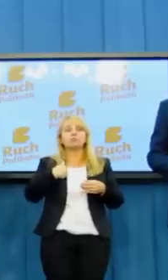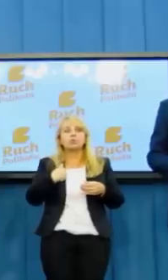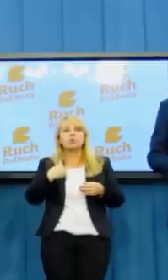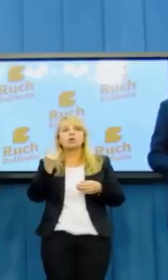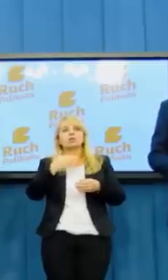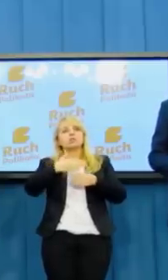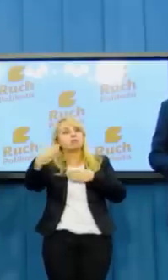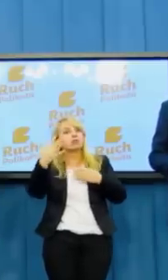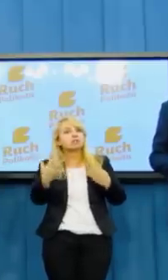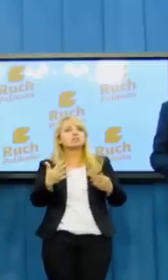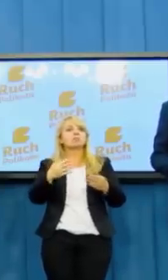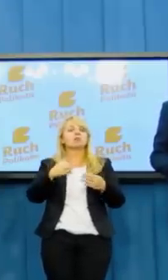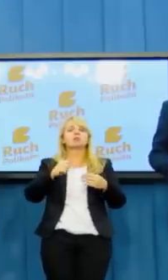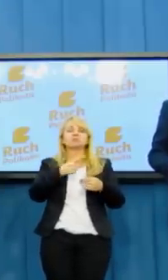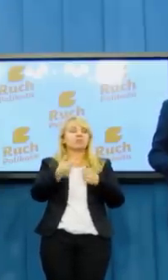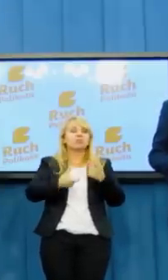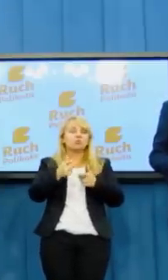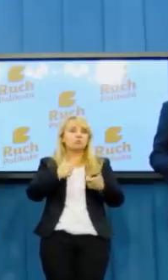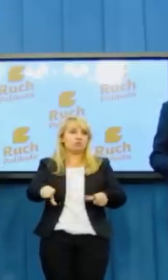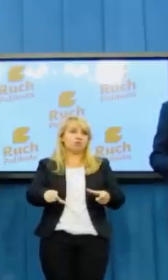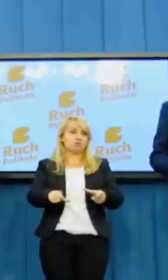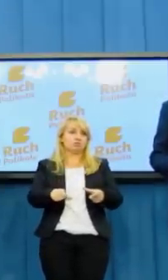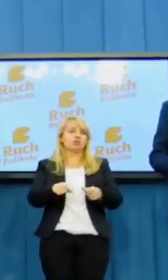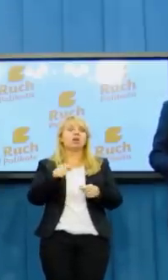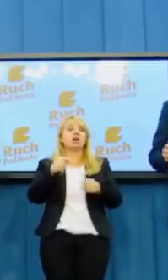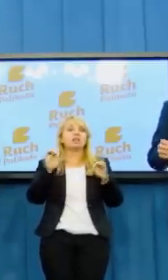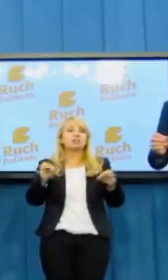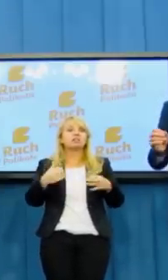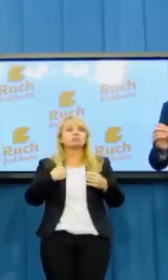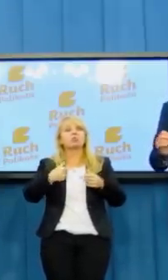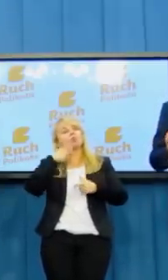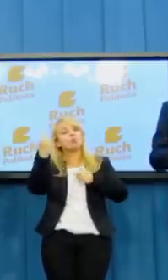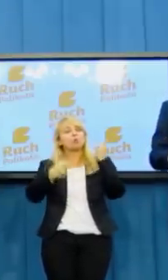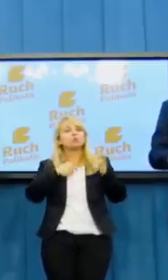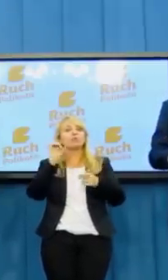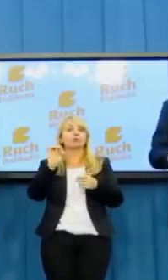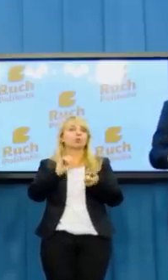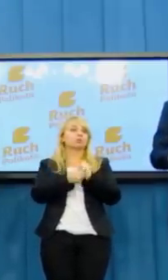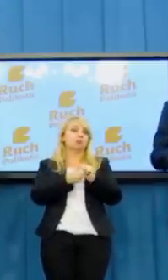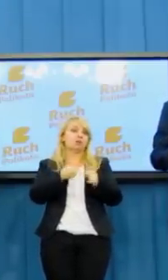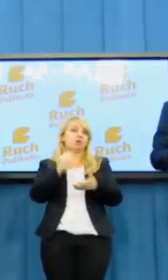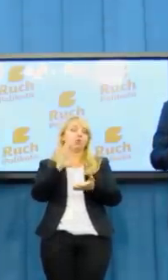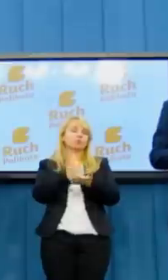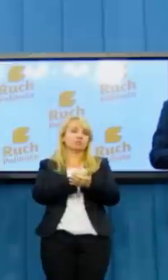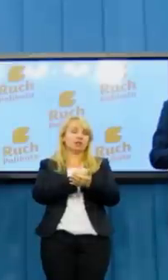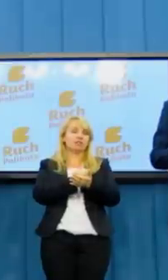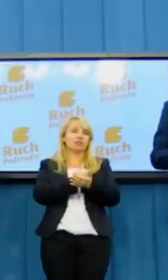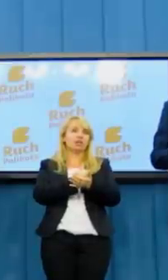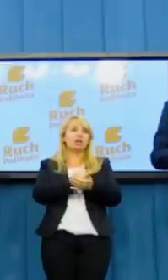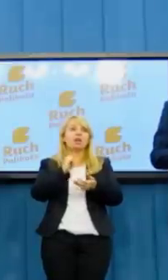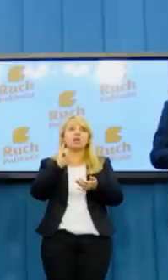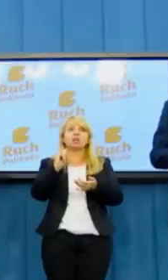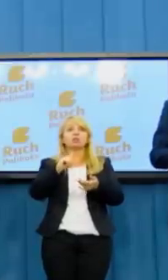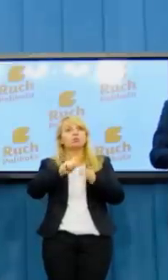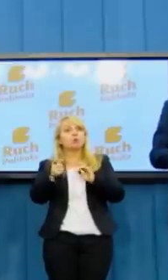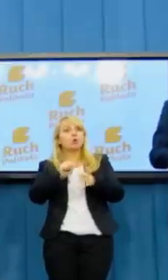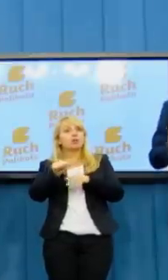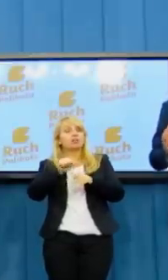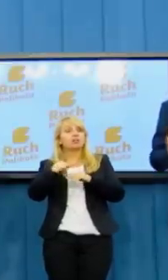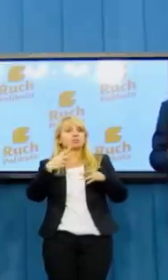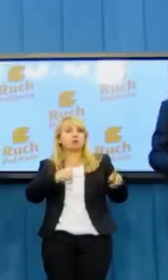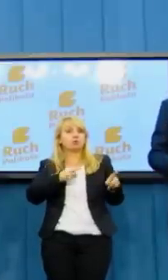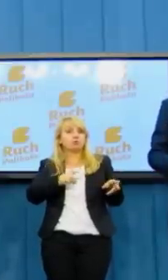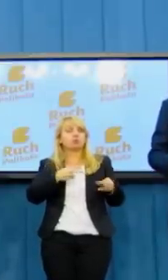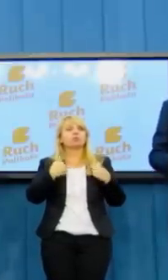zmianę prawa zgromadzenia. Ta ustawa była zaproponowana już kilka dni po tym, jak mieliśmy wydarzenia 11 listopada.